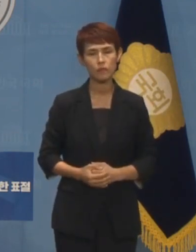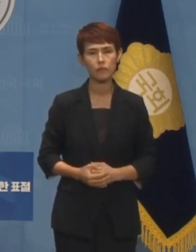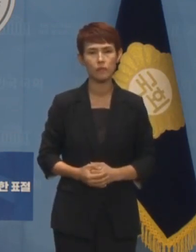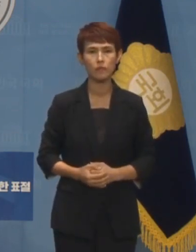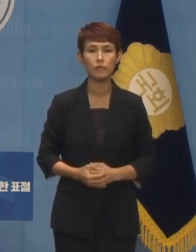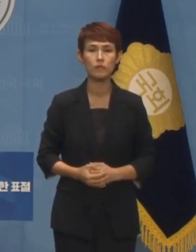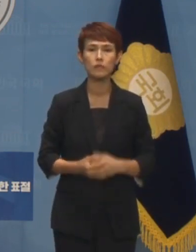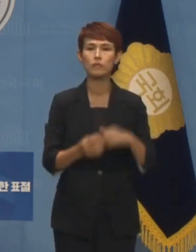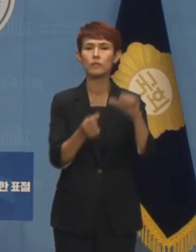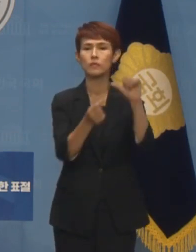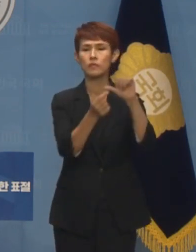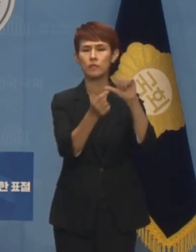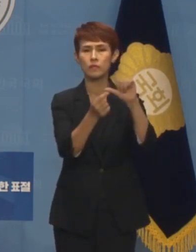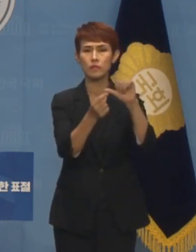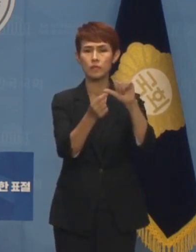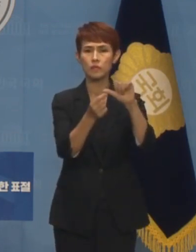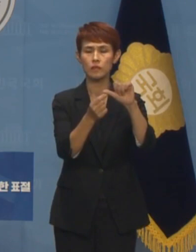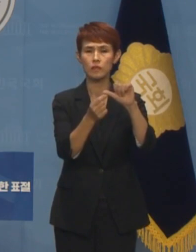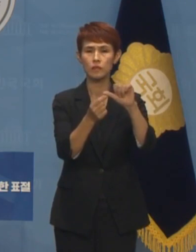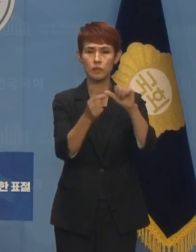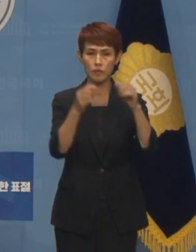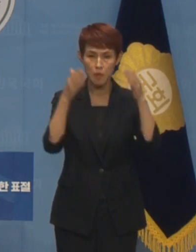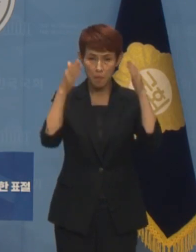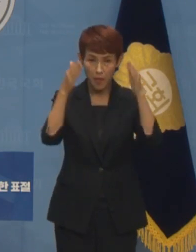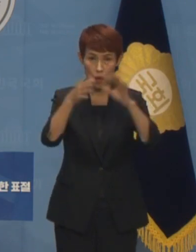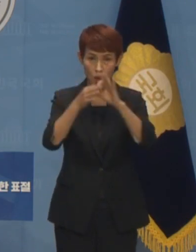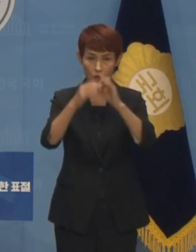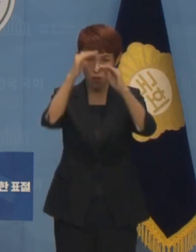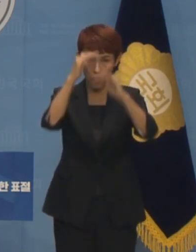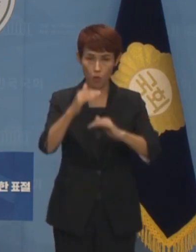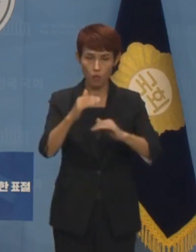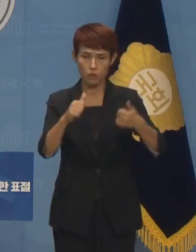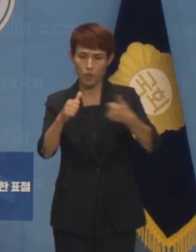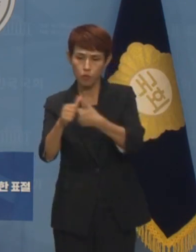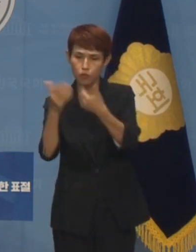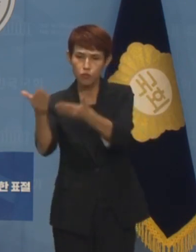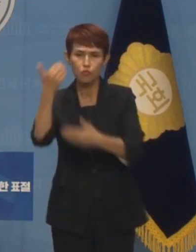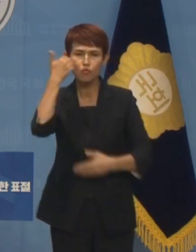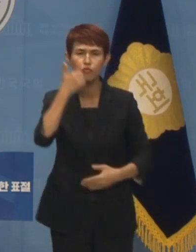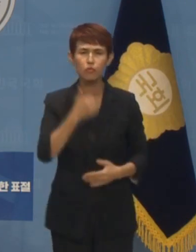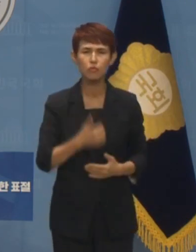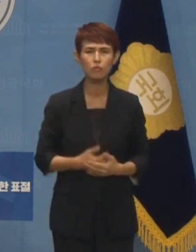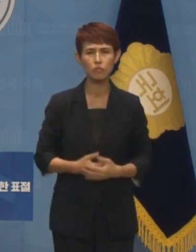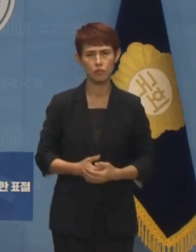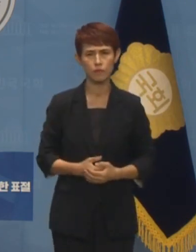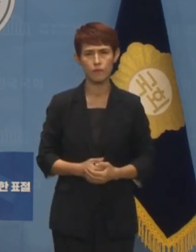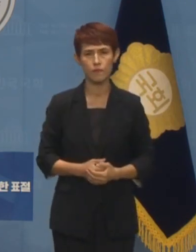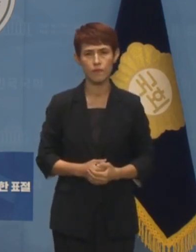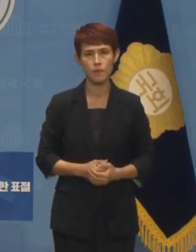그리고 다섯째, 이 독트린에 대해 자문을 구한 사람 누구입니까?